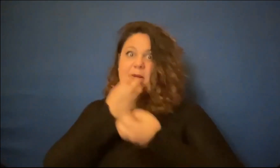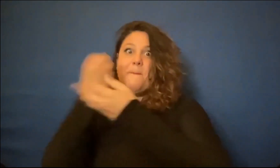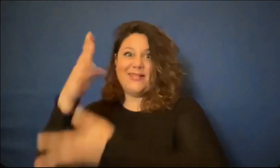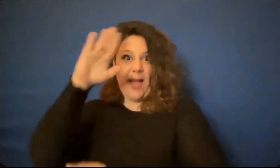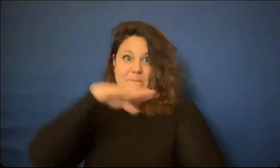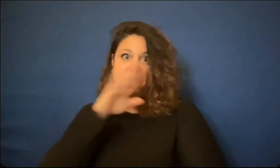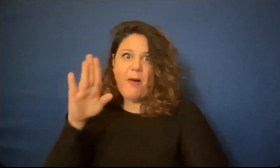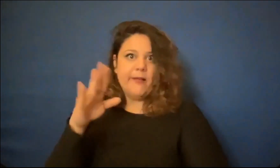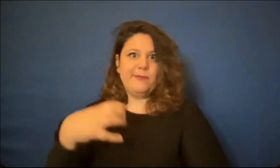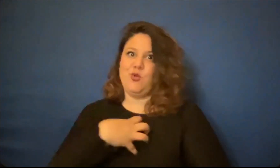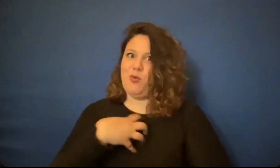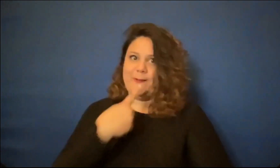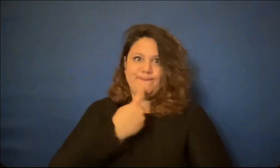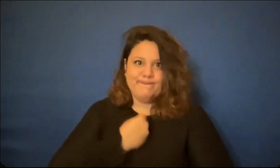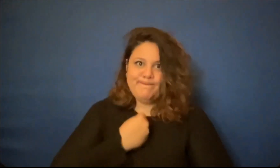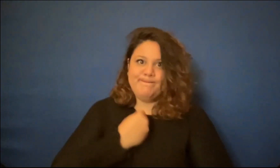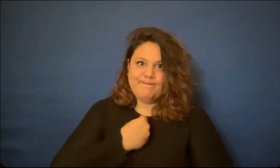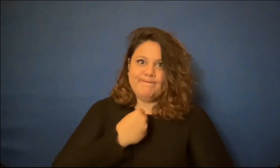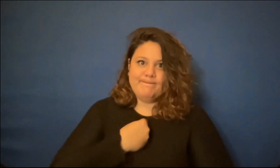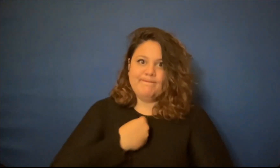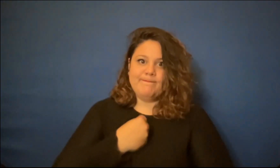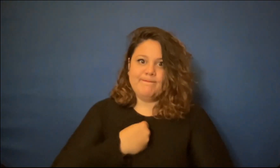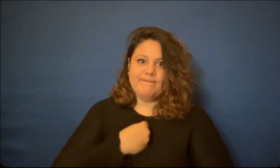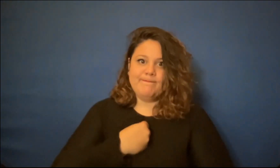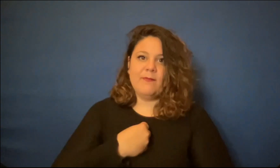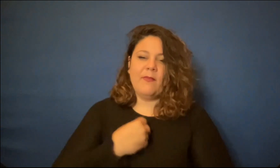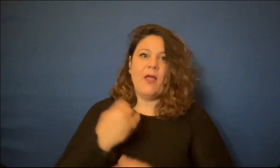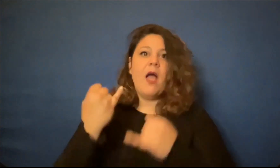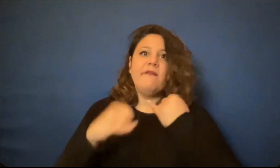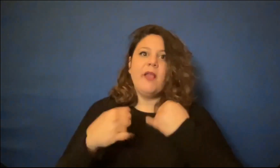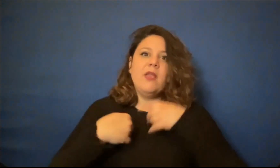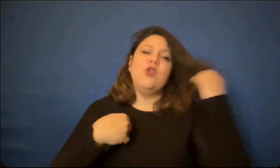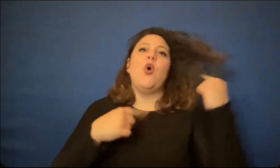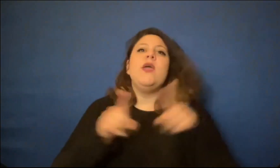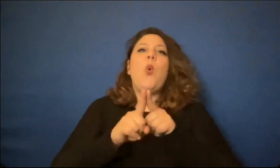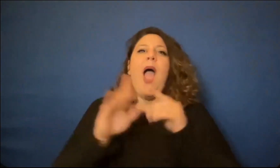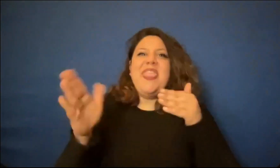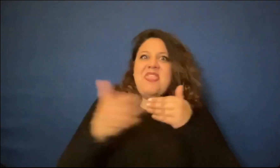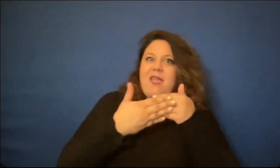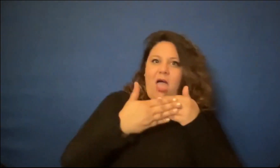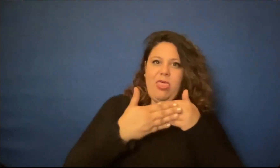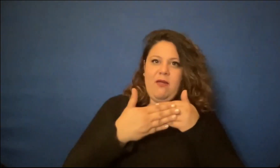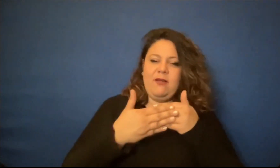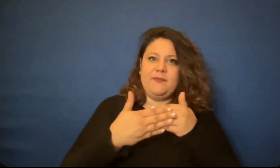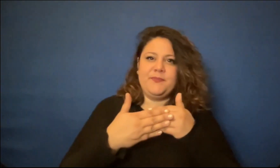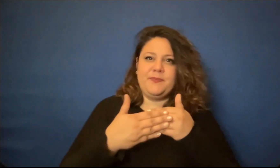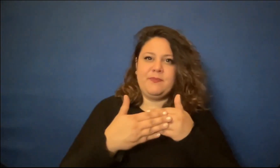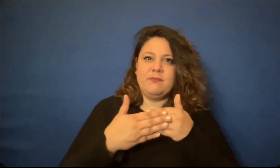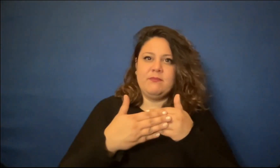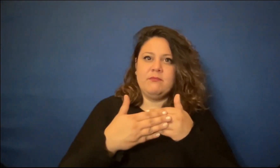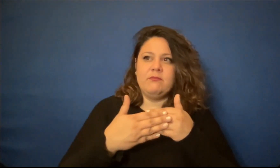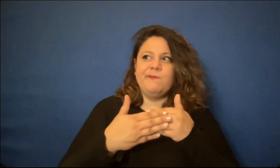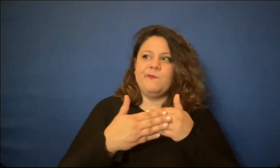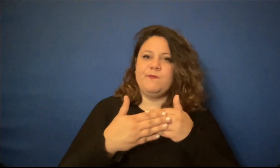salía. Entonces eso Claro, me dejaba encerrada y me causaba